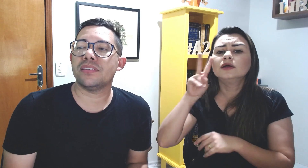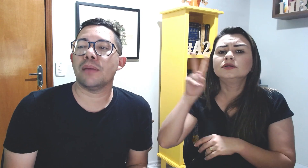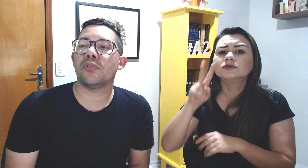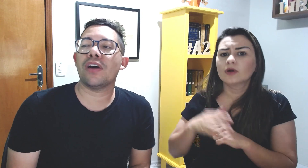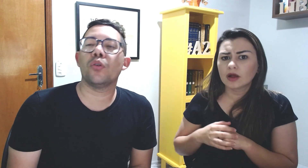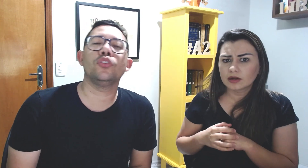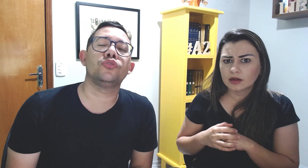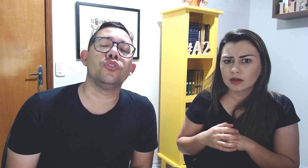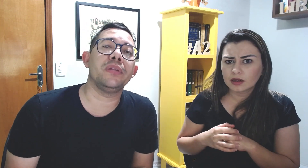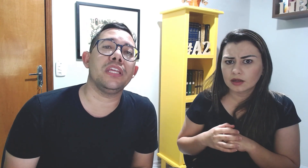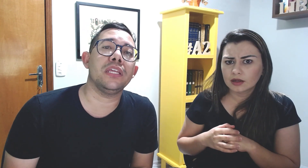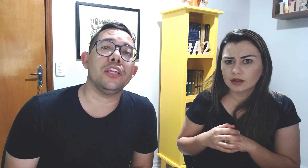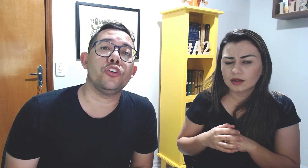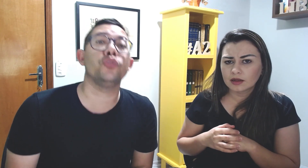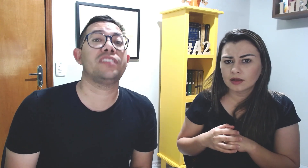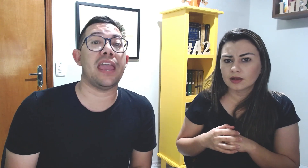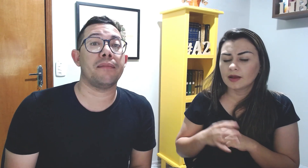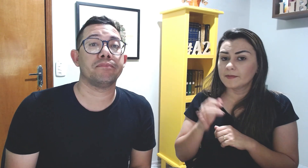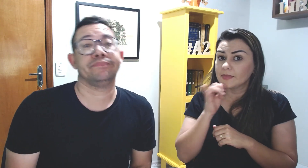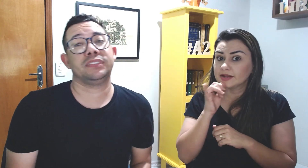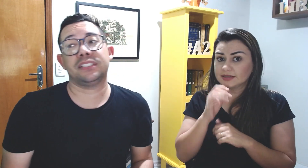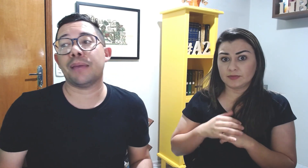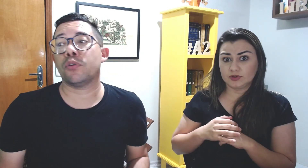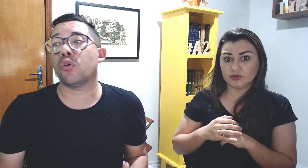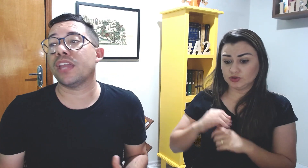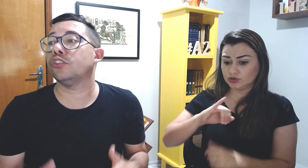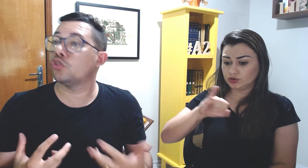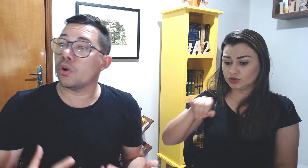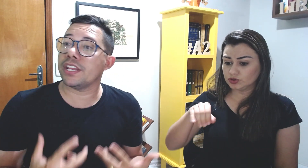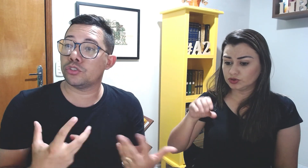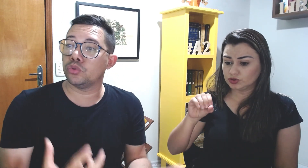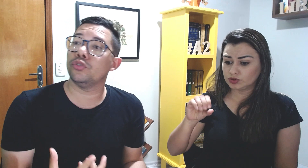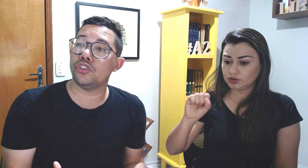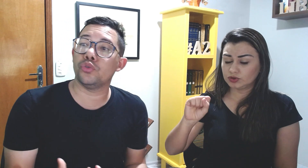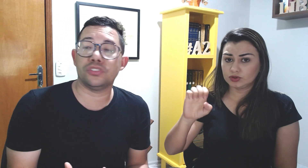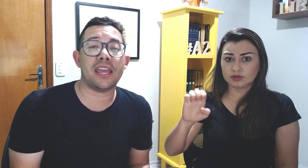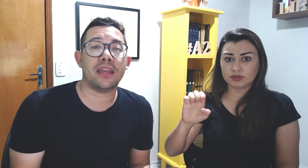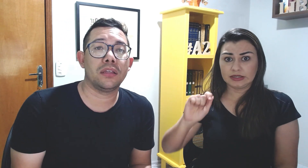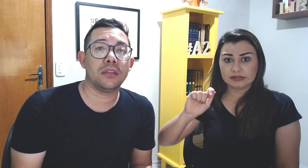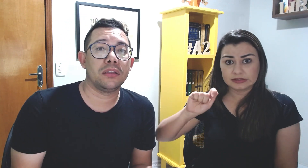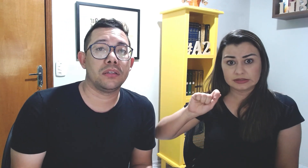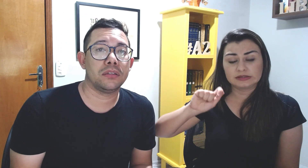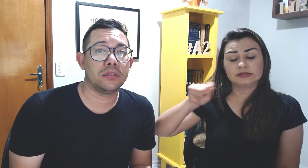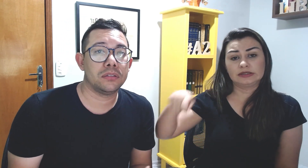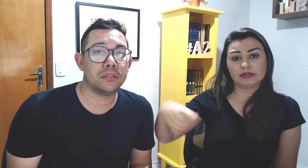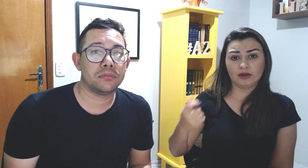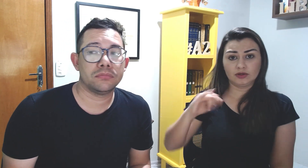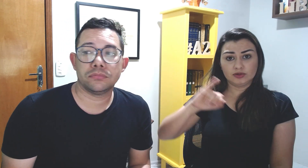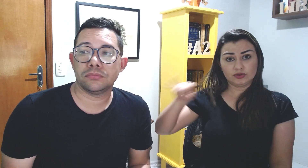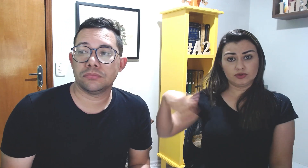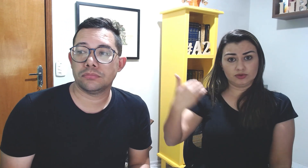Por exemplo, falou sobre José. Você sabe qual que é a história de José?